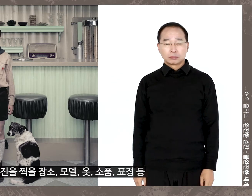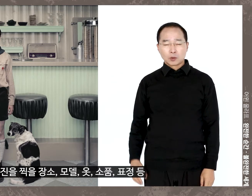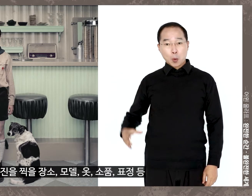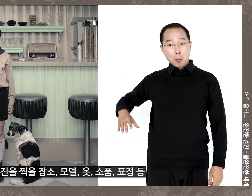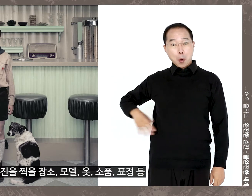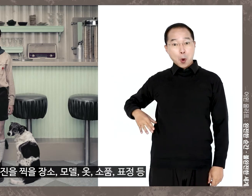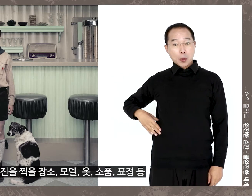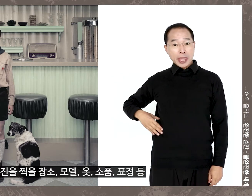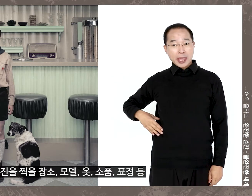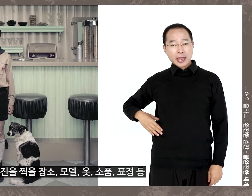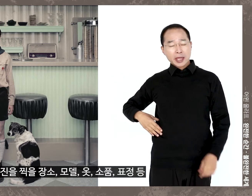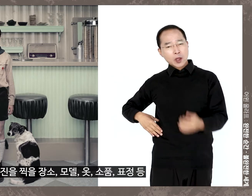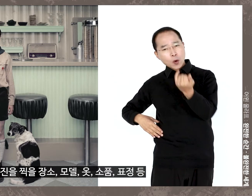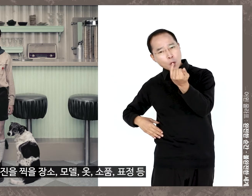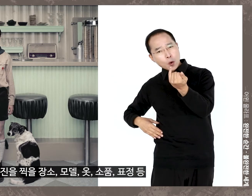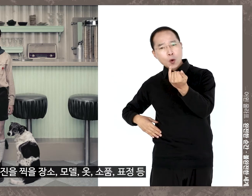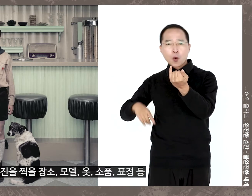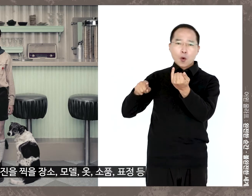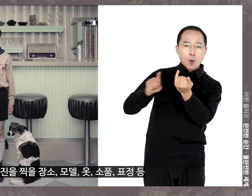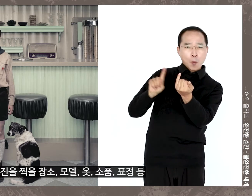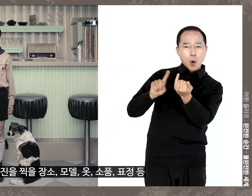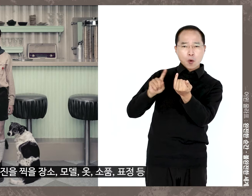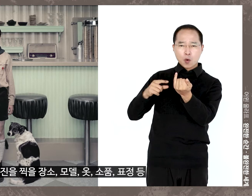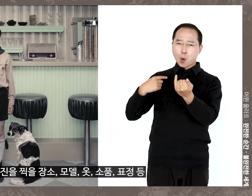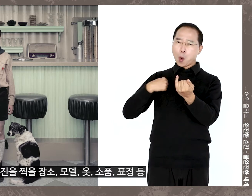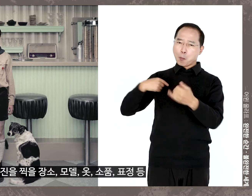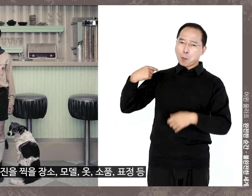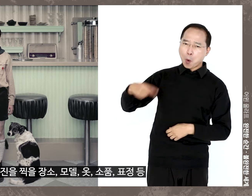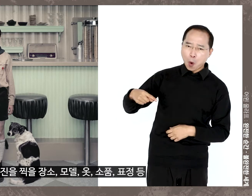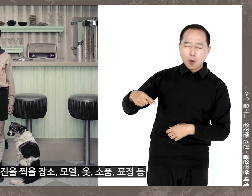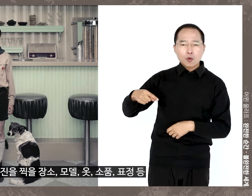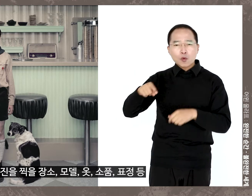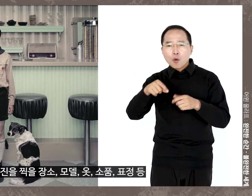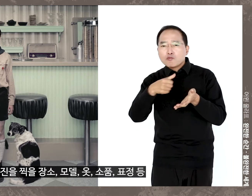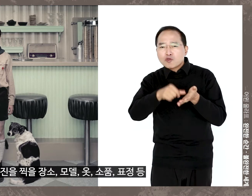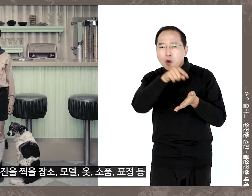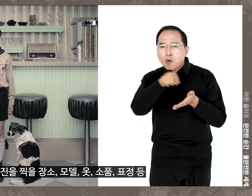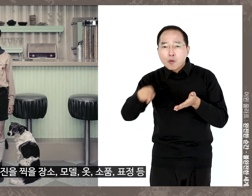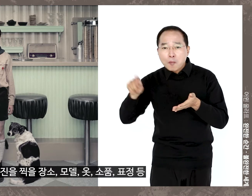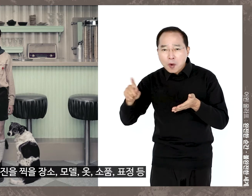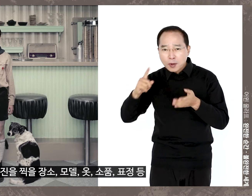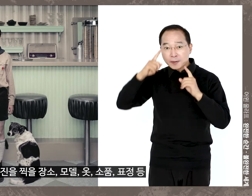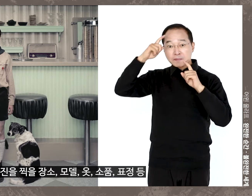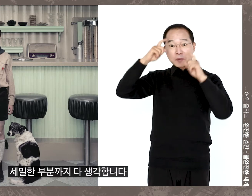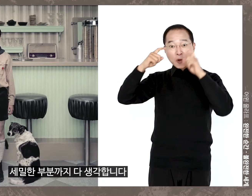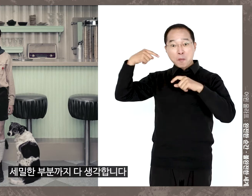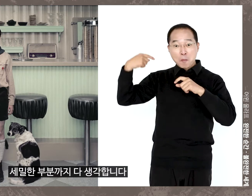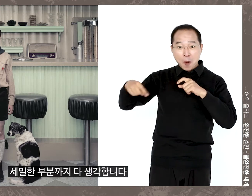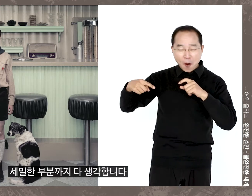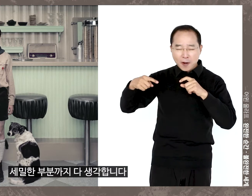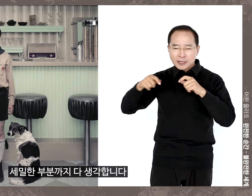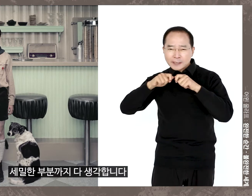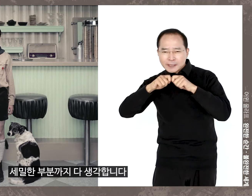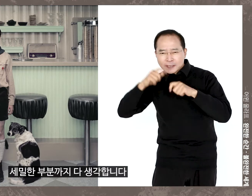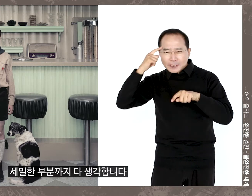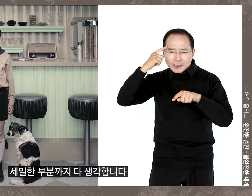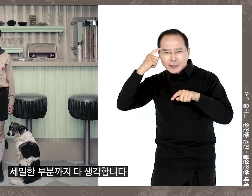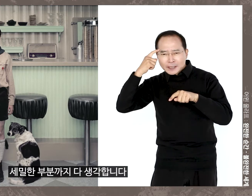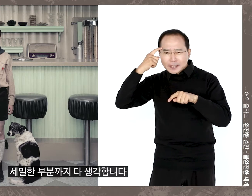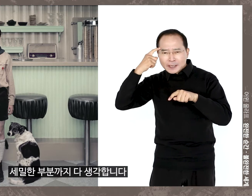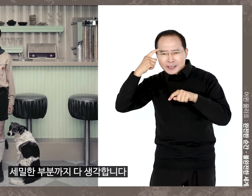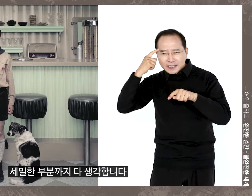모델, 옷, 소품, 표정 등 세밀한